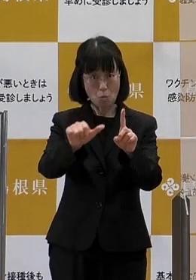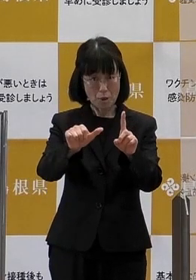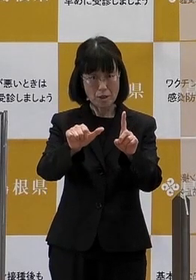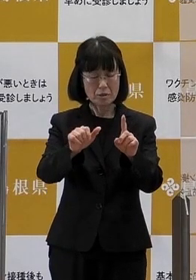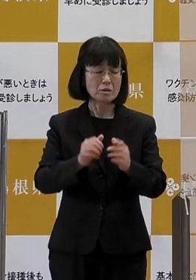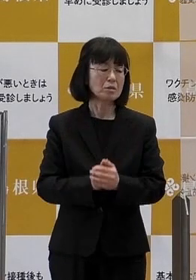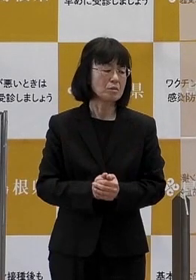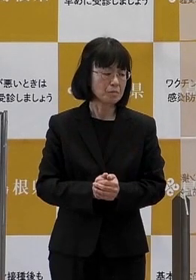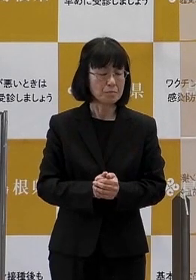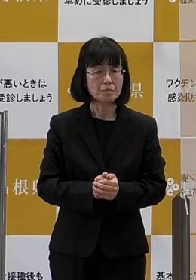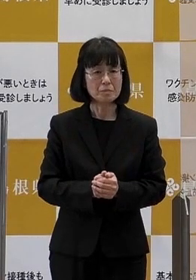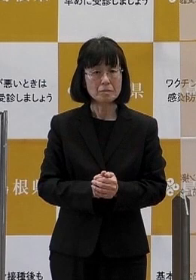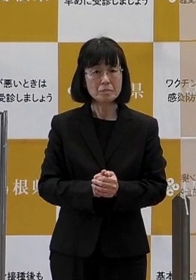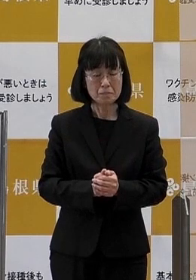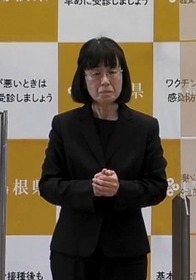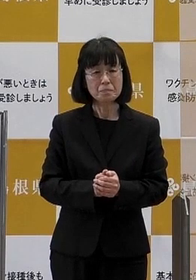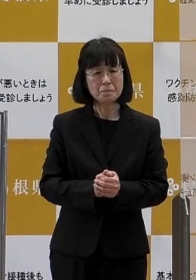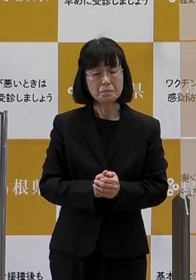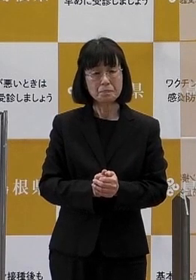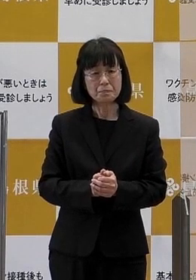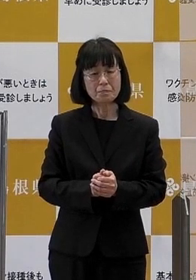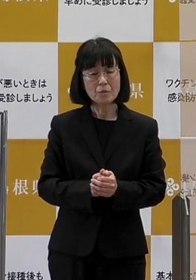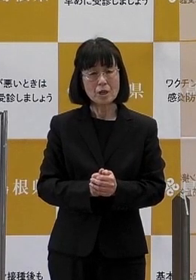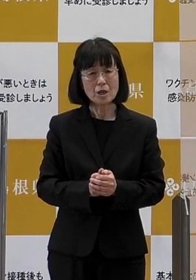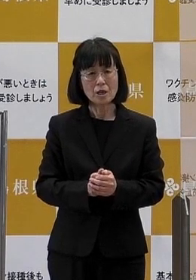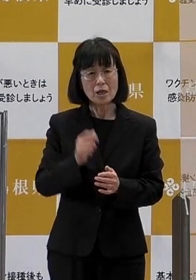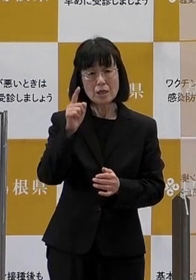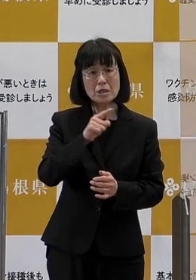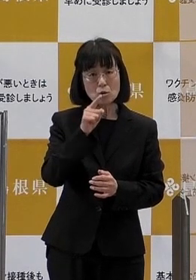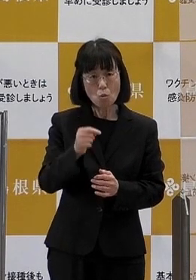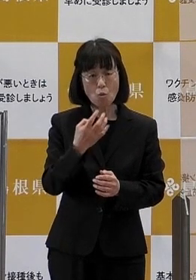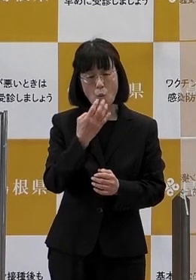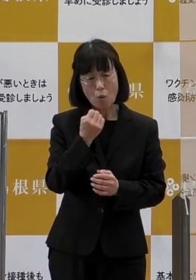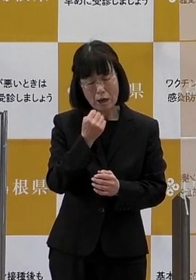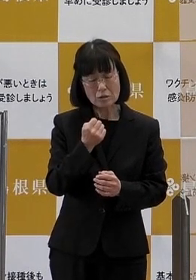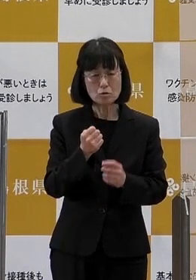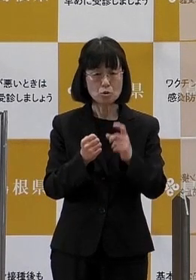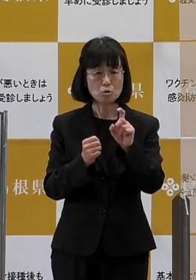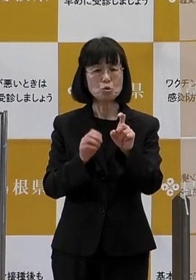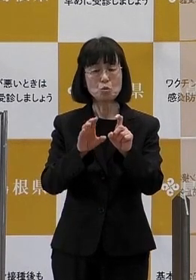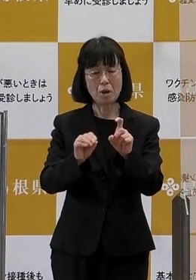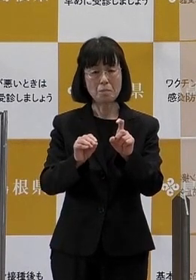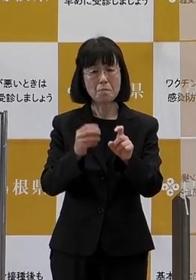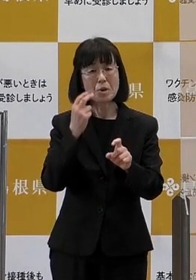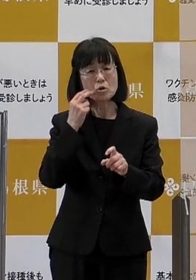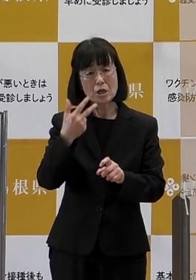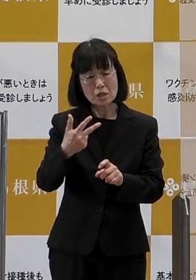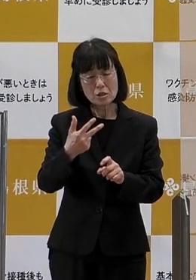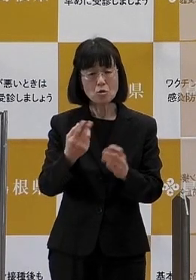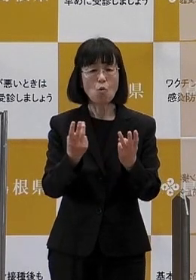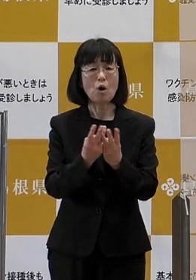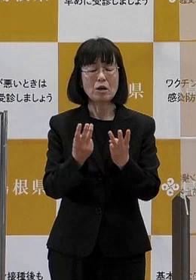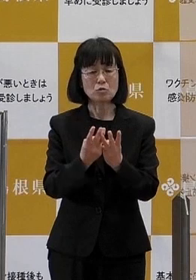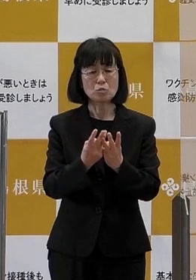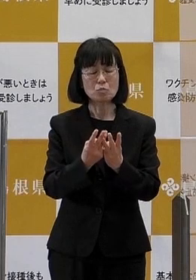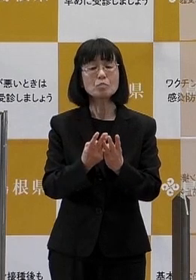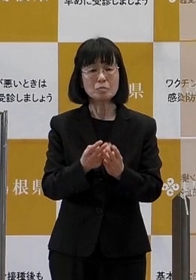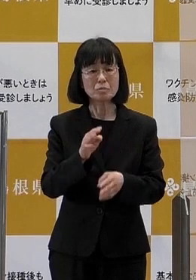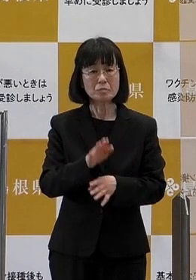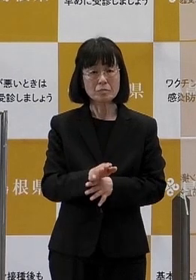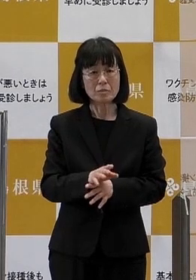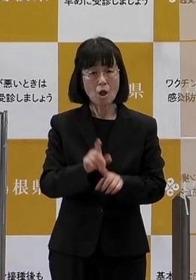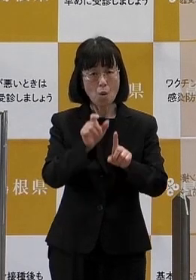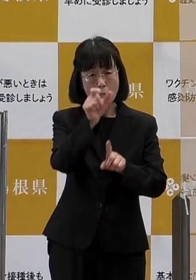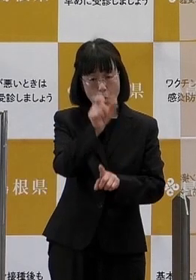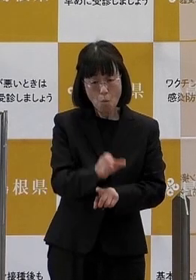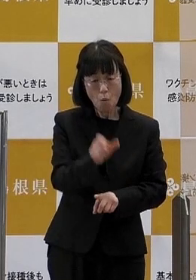思いますけれども、これは人口10万単の、10万単位の松江市の年代別の数字であります。まず最初には棒グラ